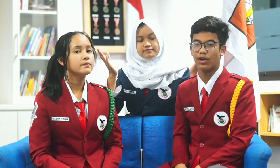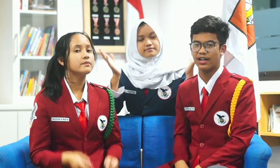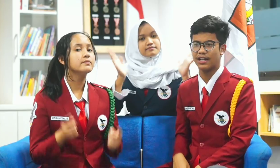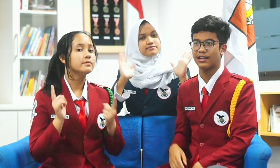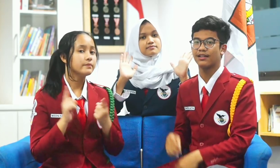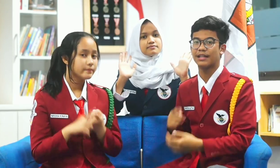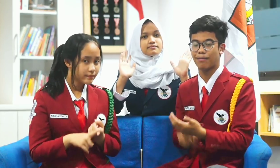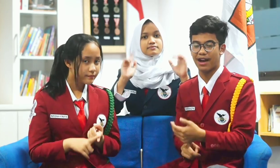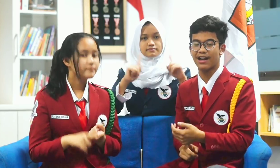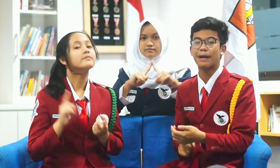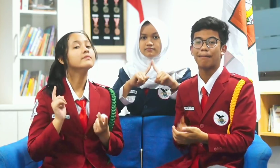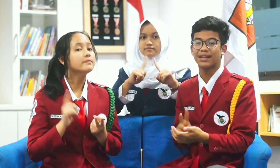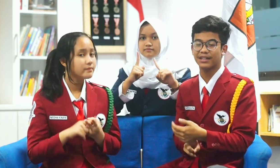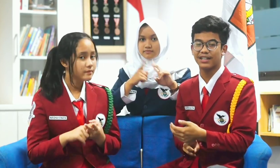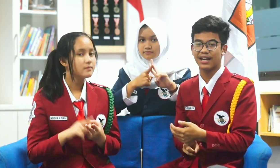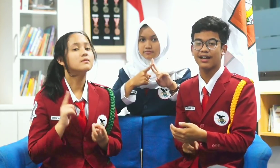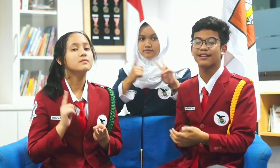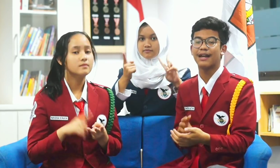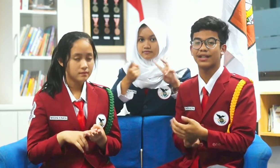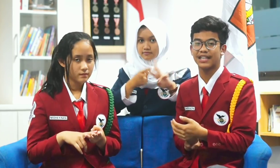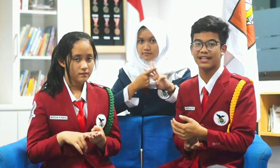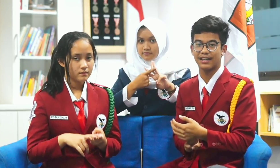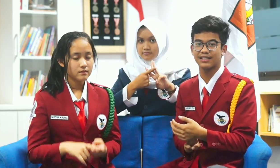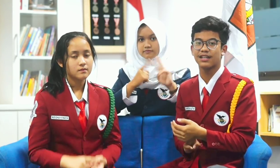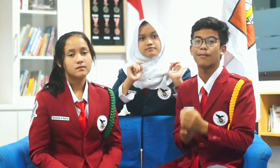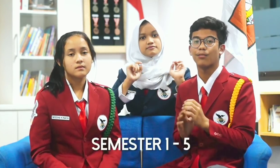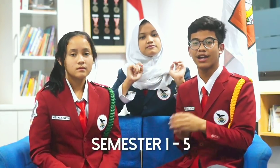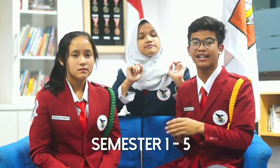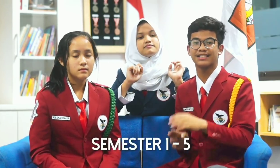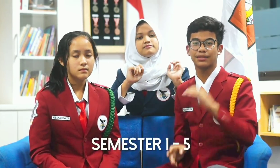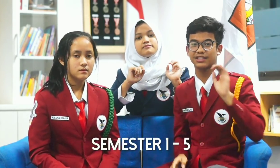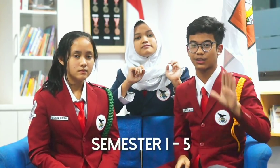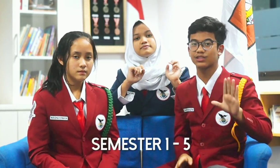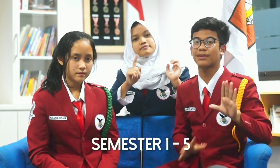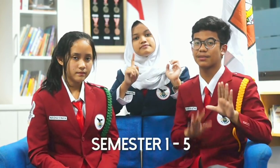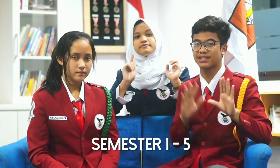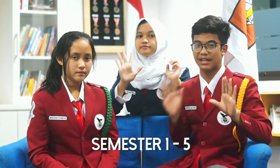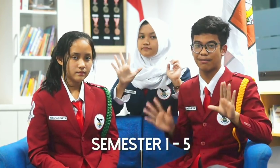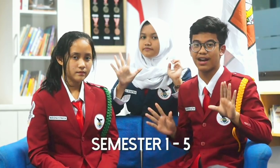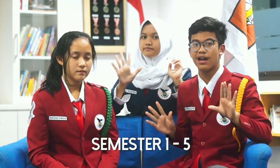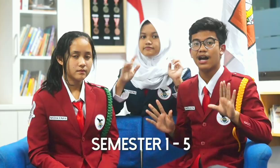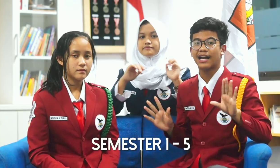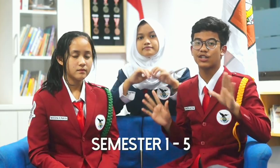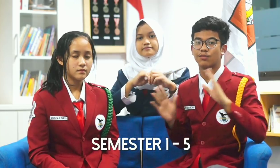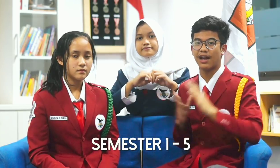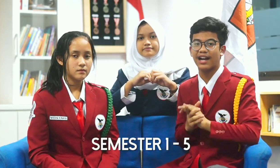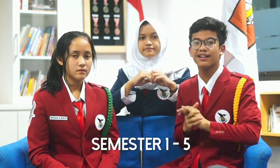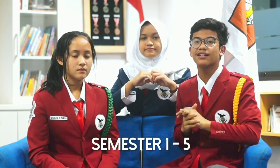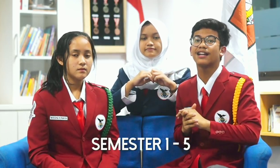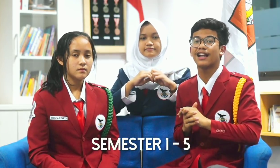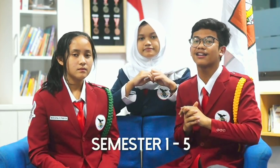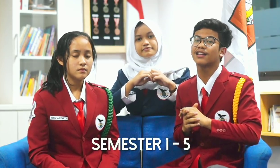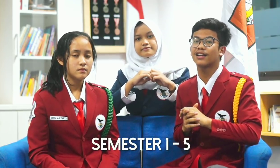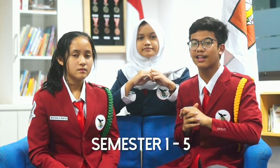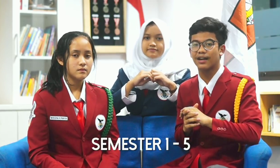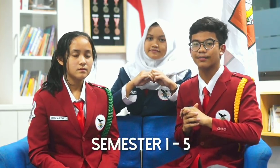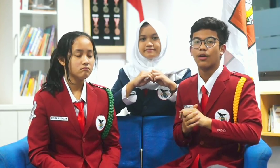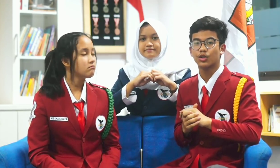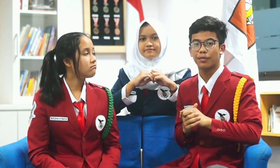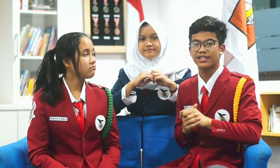dari IPA, matematika, dan bahasa Inggris mulai dari semester 1 sampai semester 5 kalian jumlahkan dan kalian rata-ratakan. Untuk persyaratan